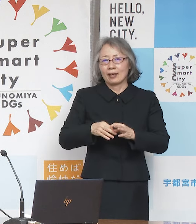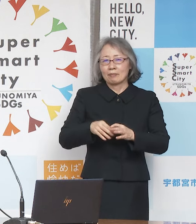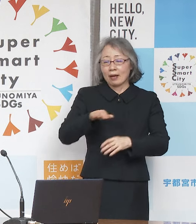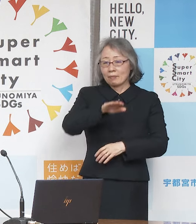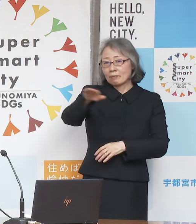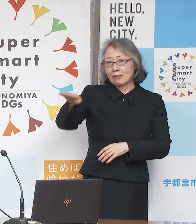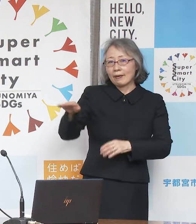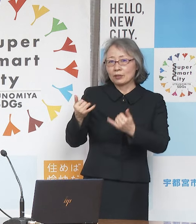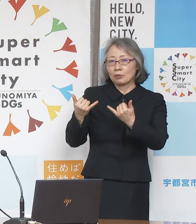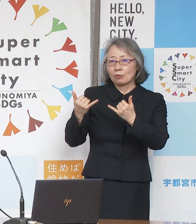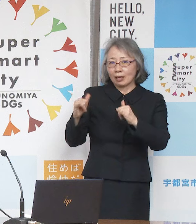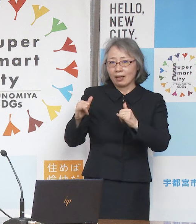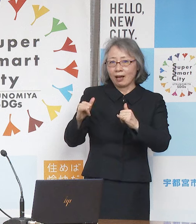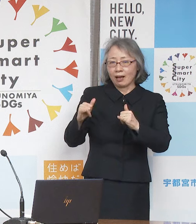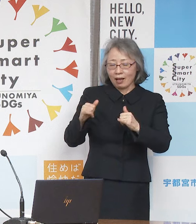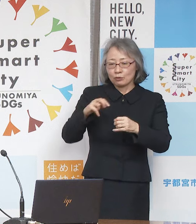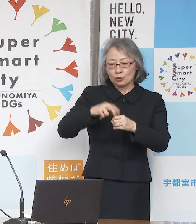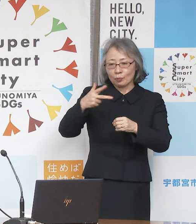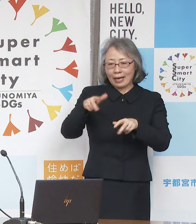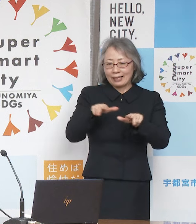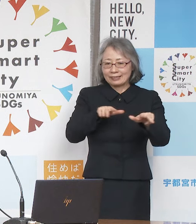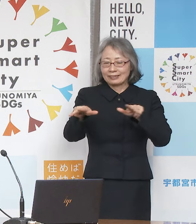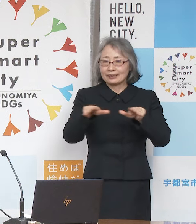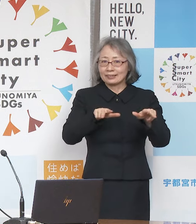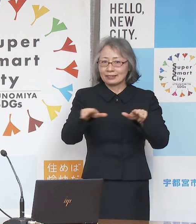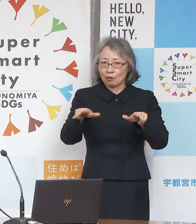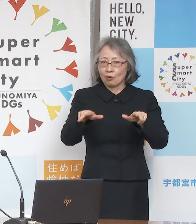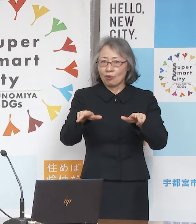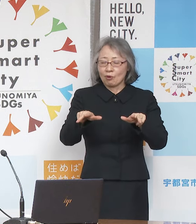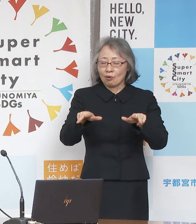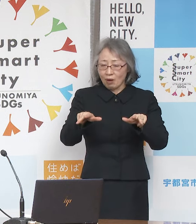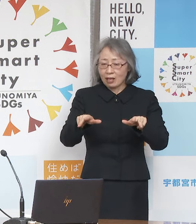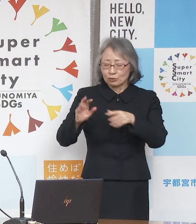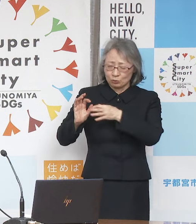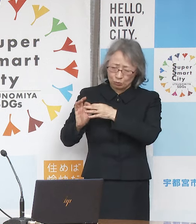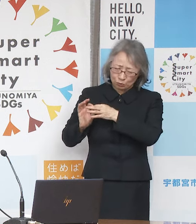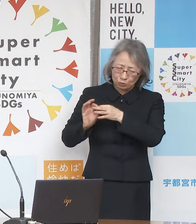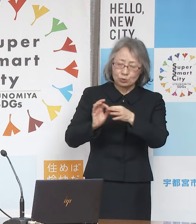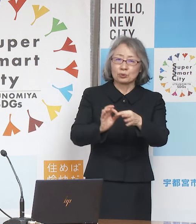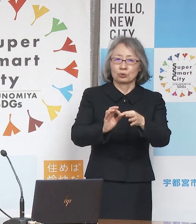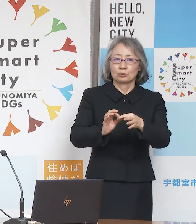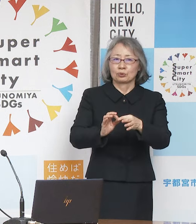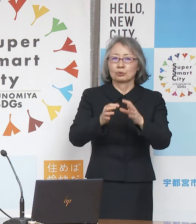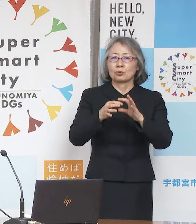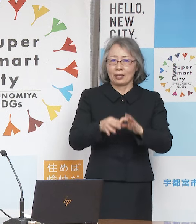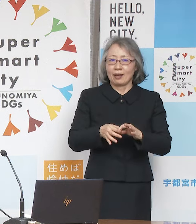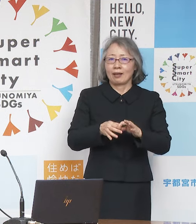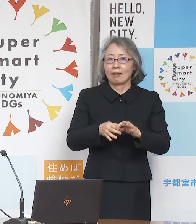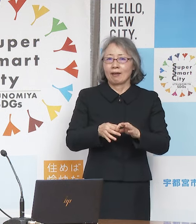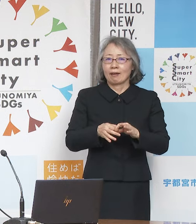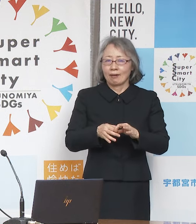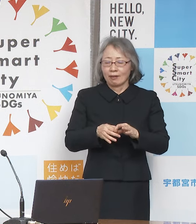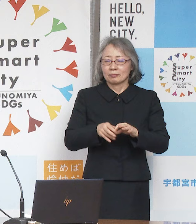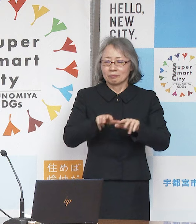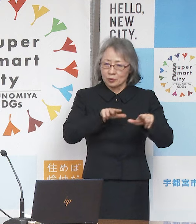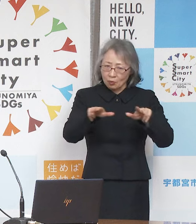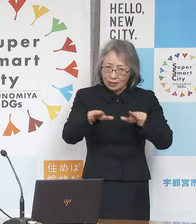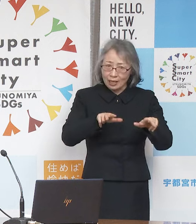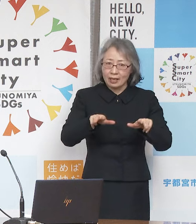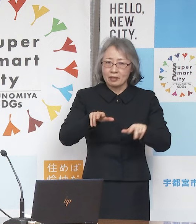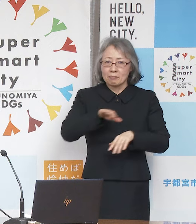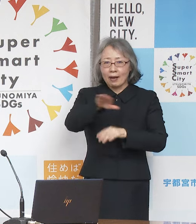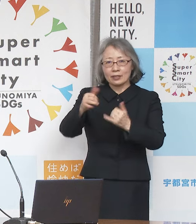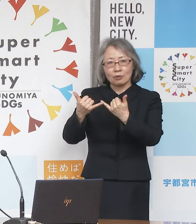方まこの姿勢はあの連盟と続いてえいるわけでありますのでえ姿勢やまた